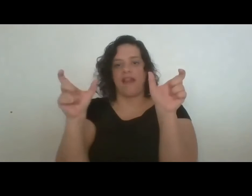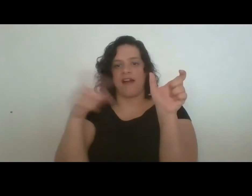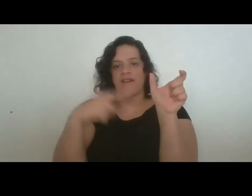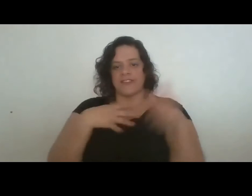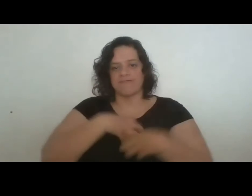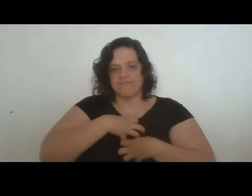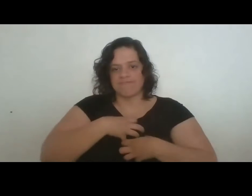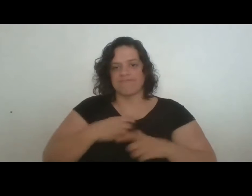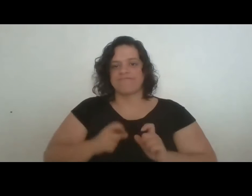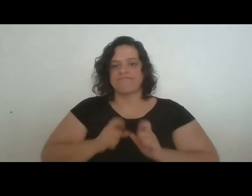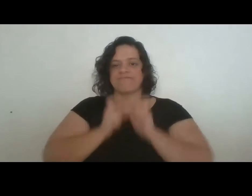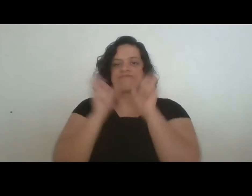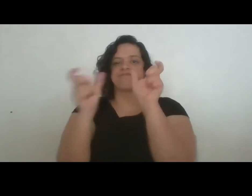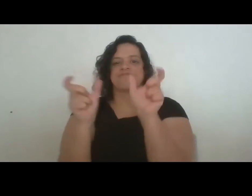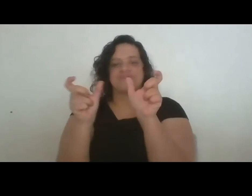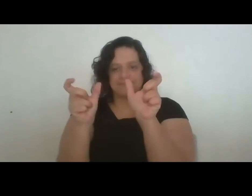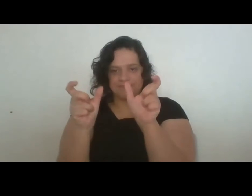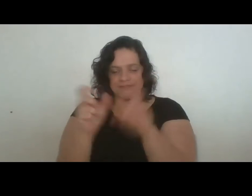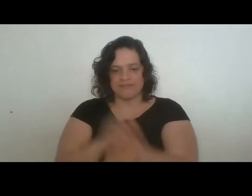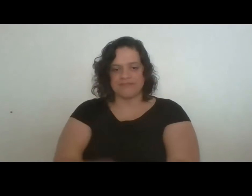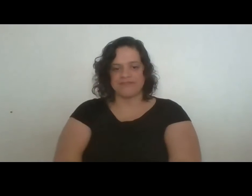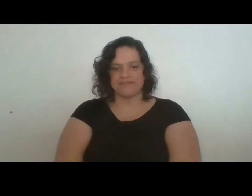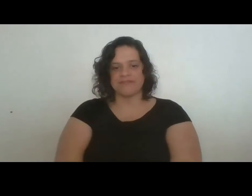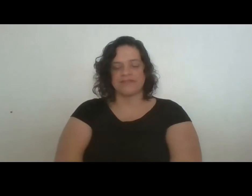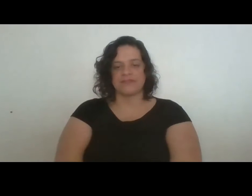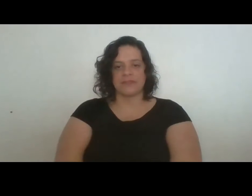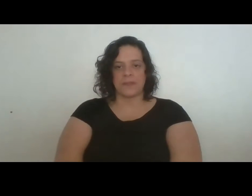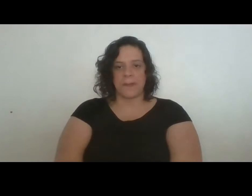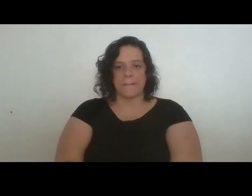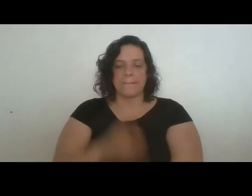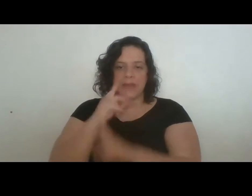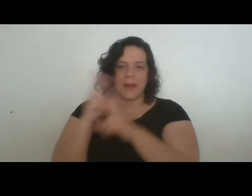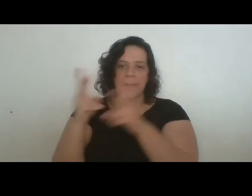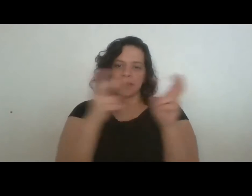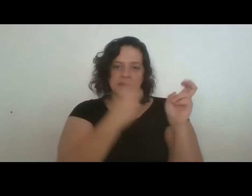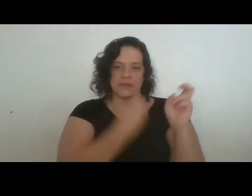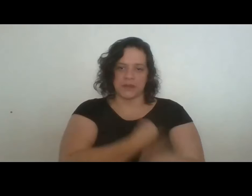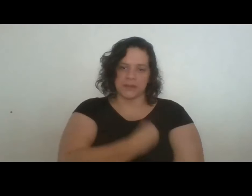gente sentir como é que está a presença de todos.